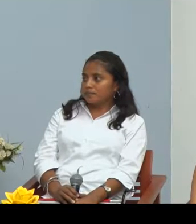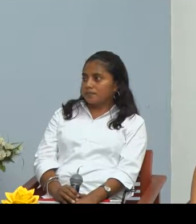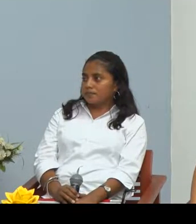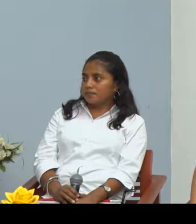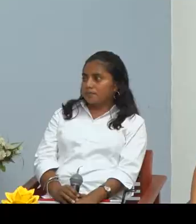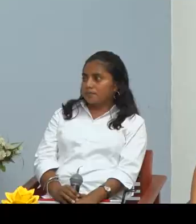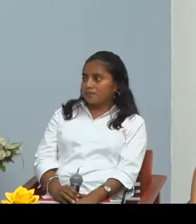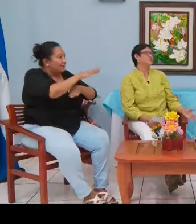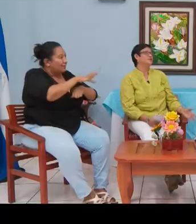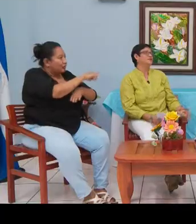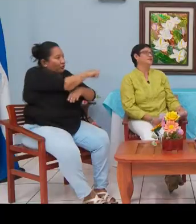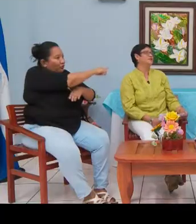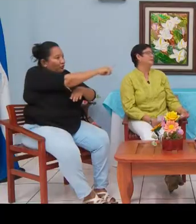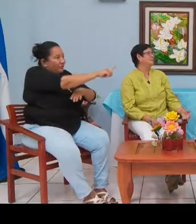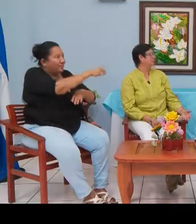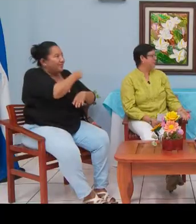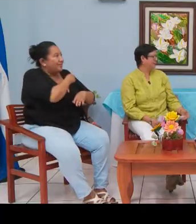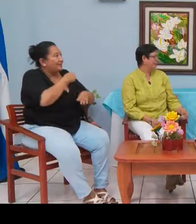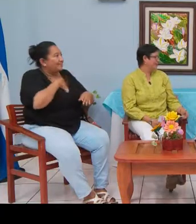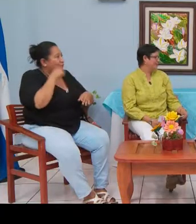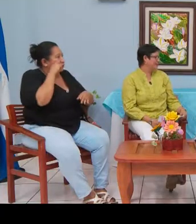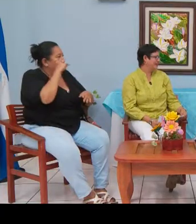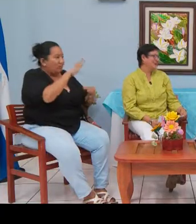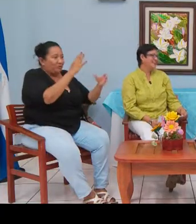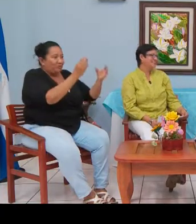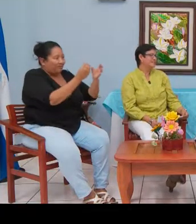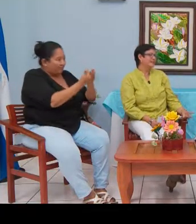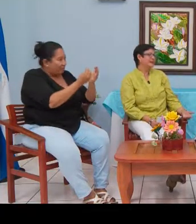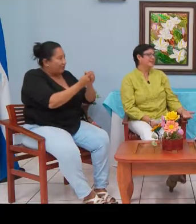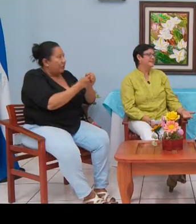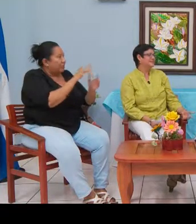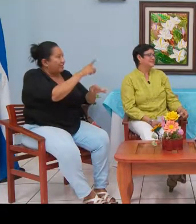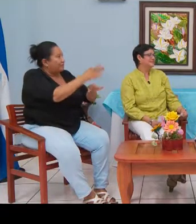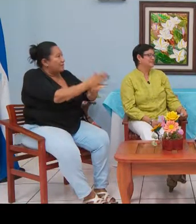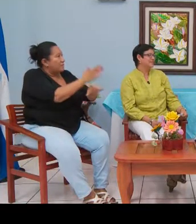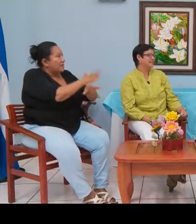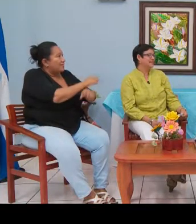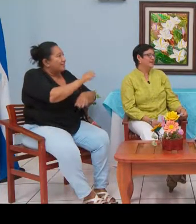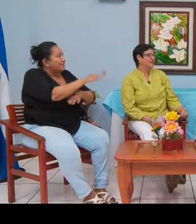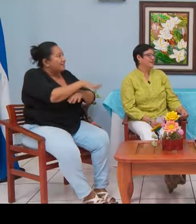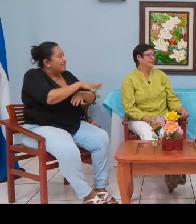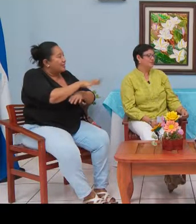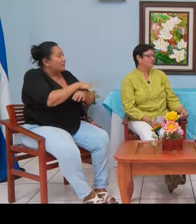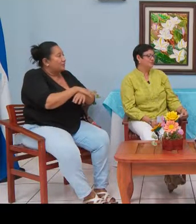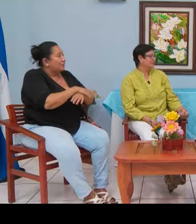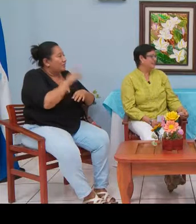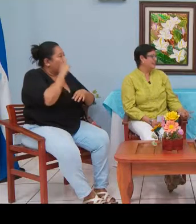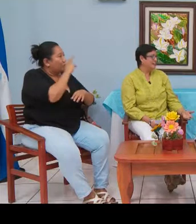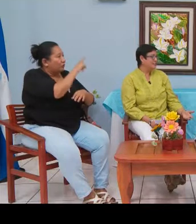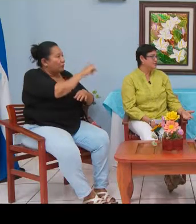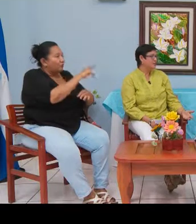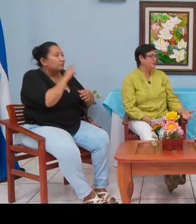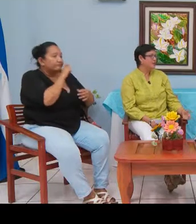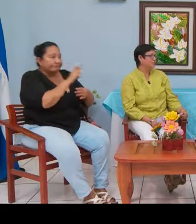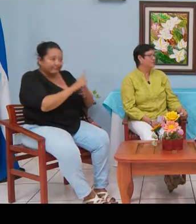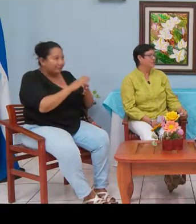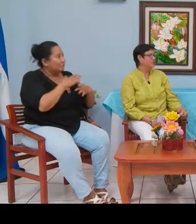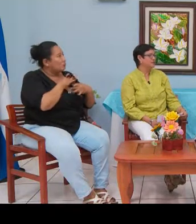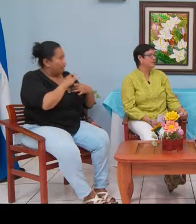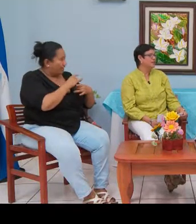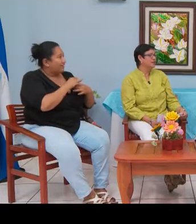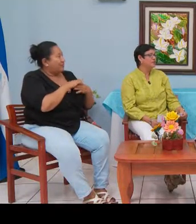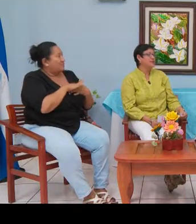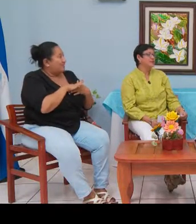esto que ustedes están haciendo, yo los veo totalmente incluidos, ¿verdad? Son parte de esta sociedad y yo los veo satisfechos también con